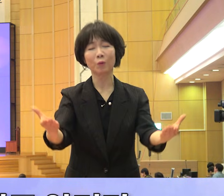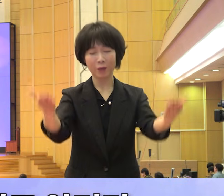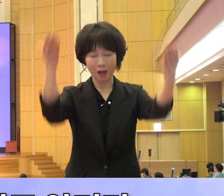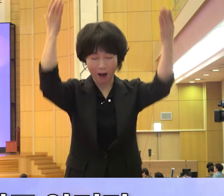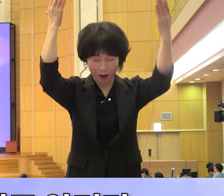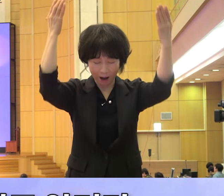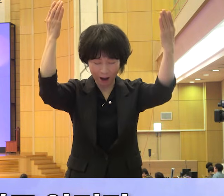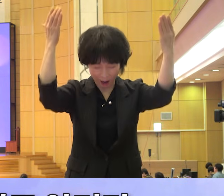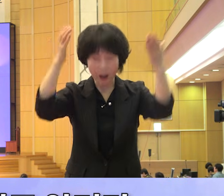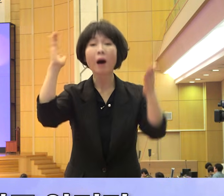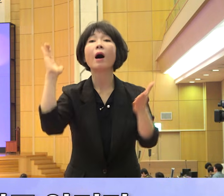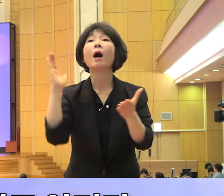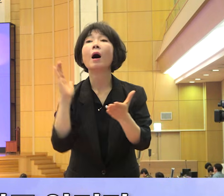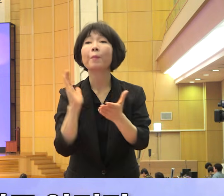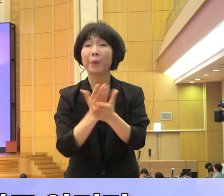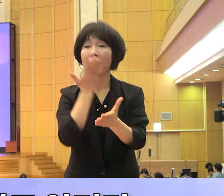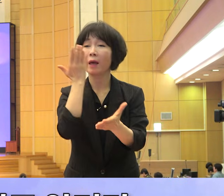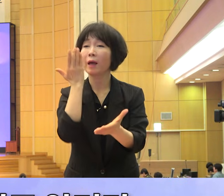할렐루야